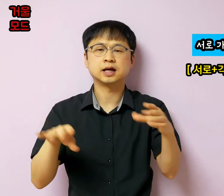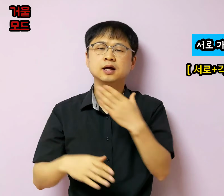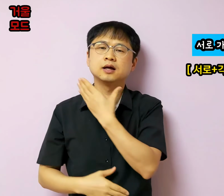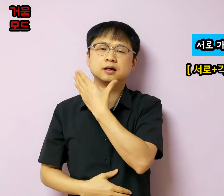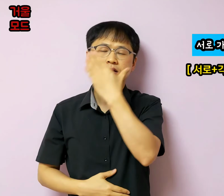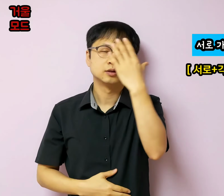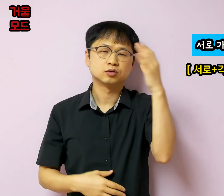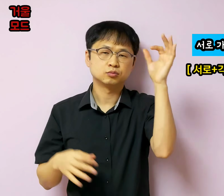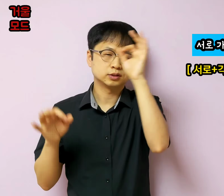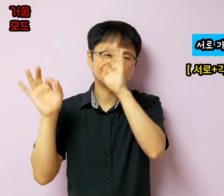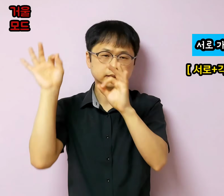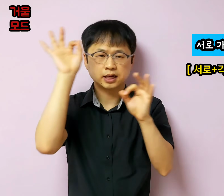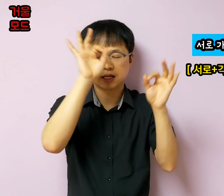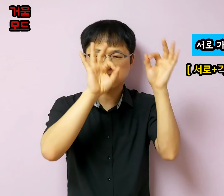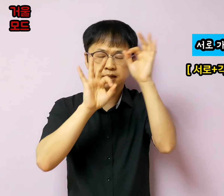각자 꿈을 찾아